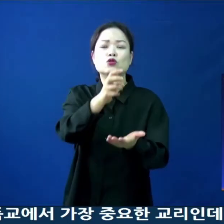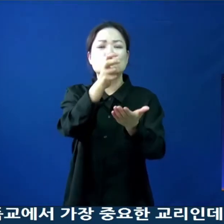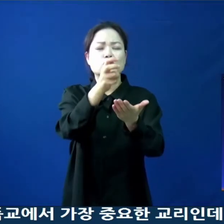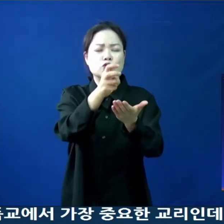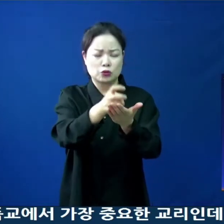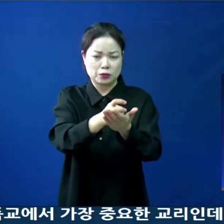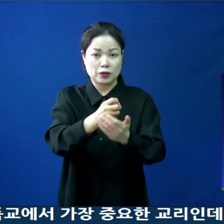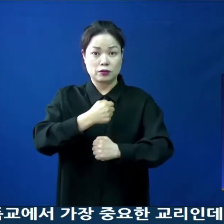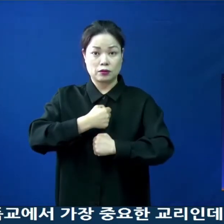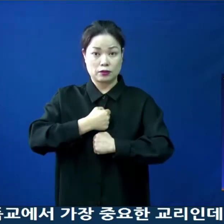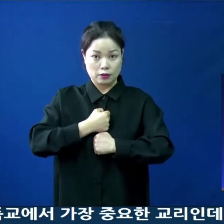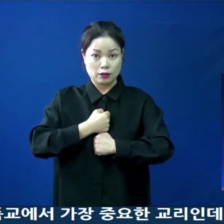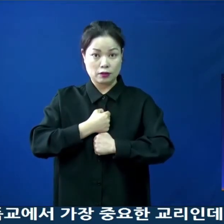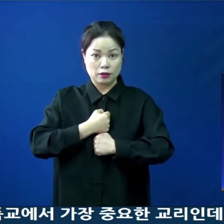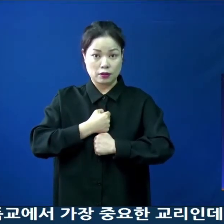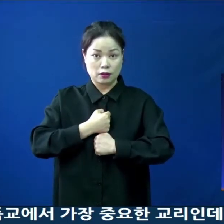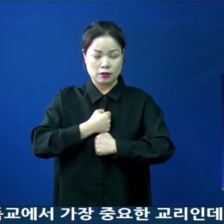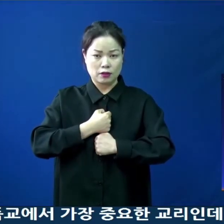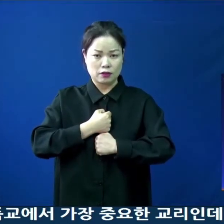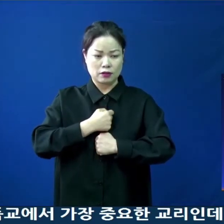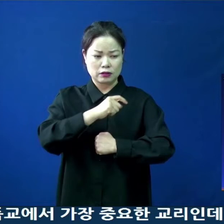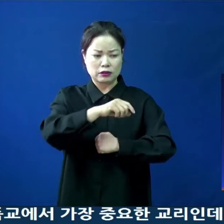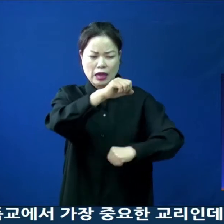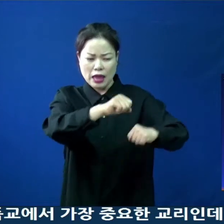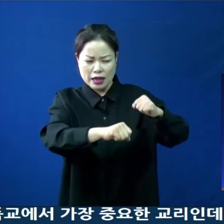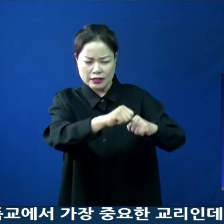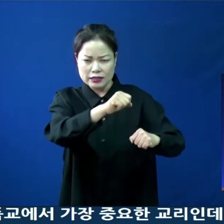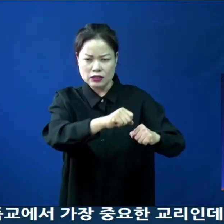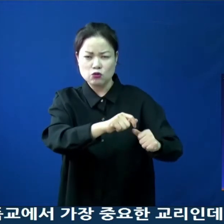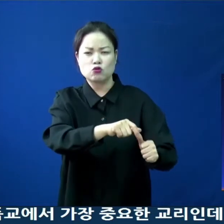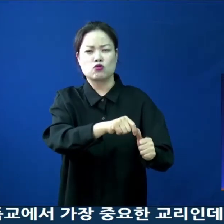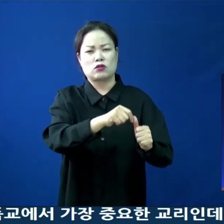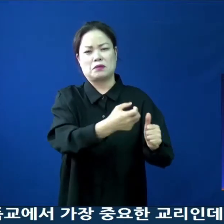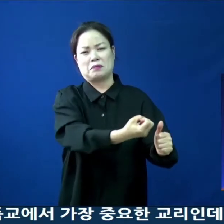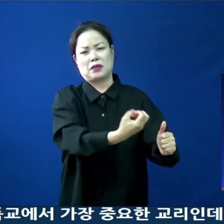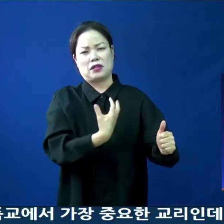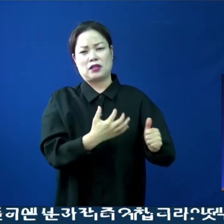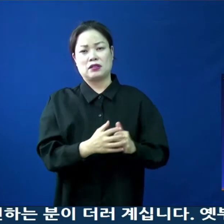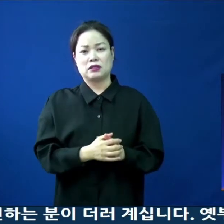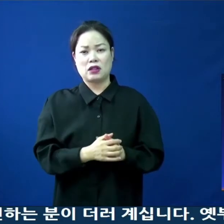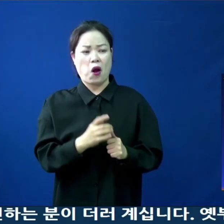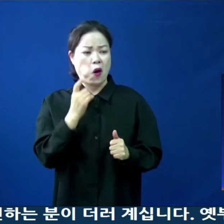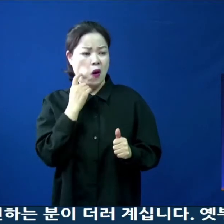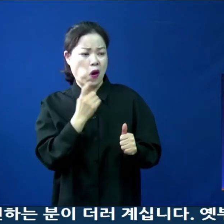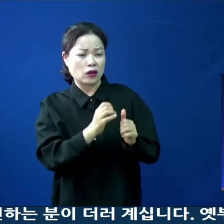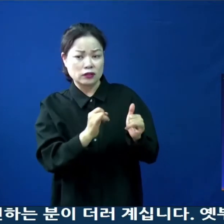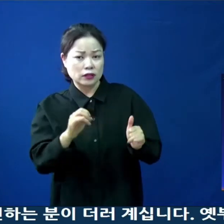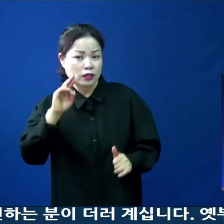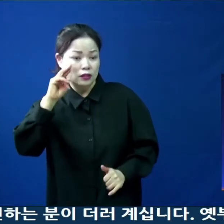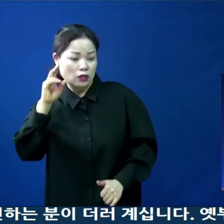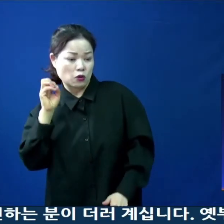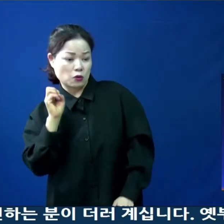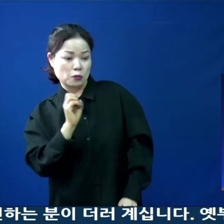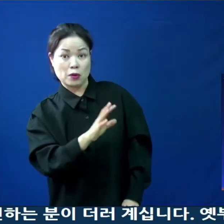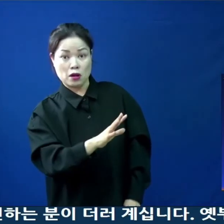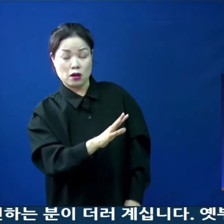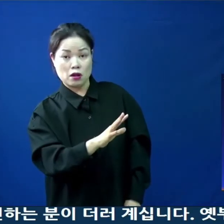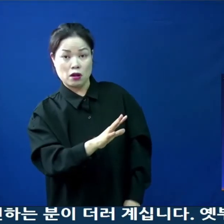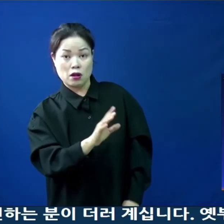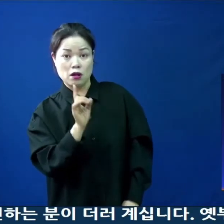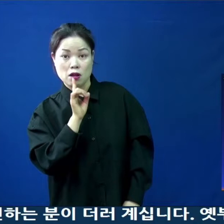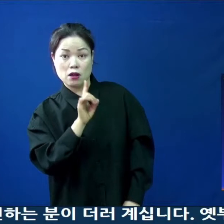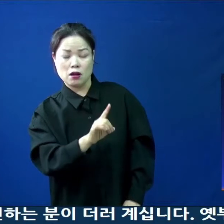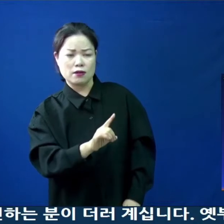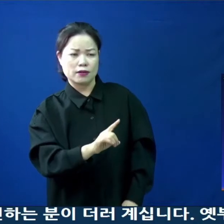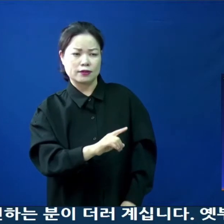율법도 지켜야 된다. 그들은 행위 구원을 주장했습니다. 거기에 대해서 사도 바울이 뭐라고